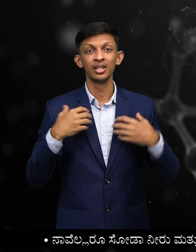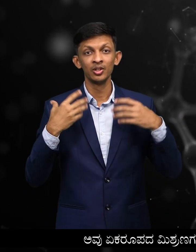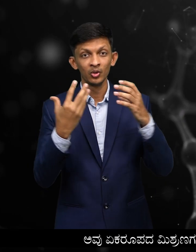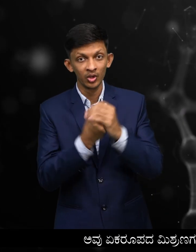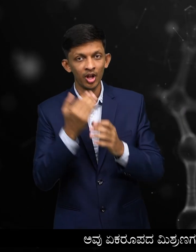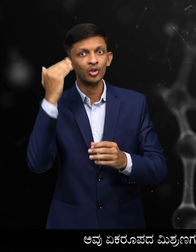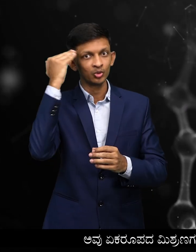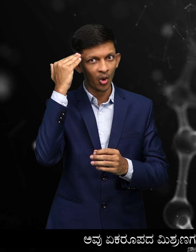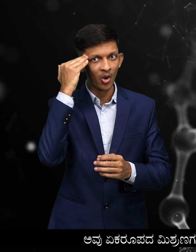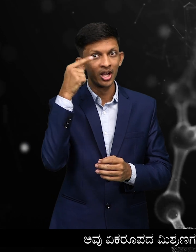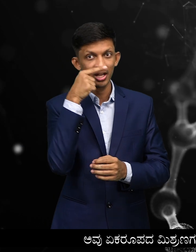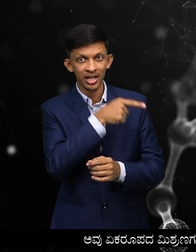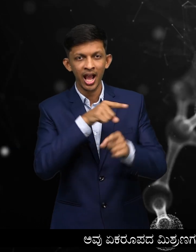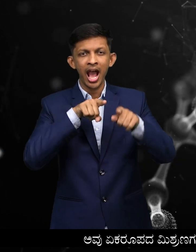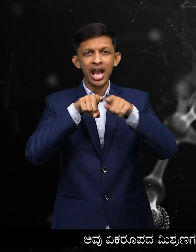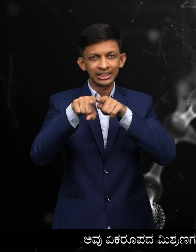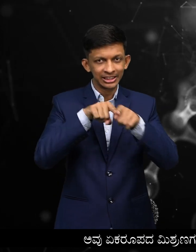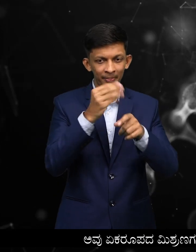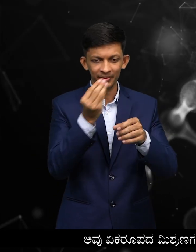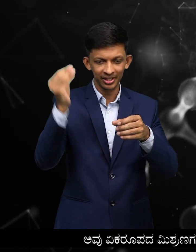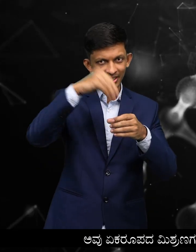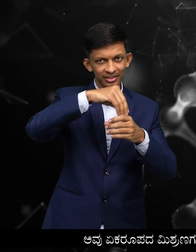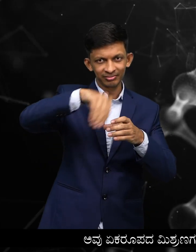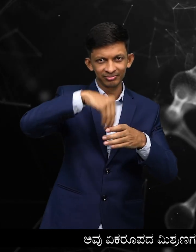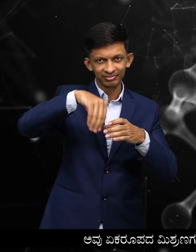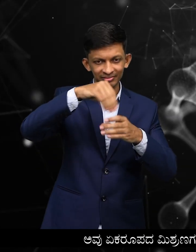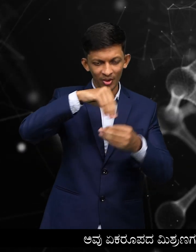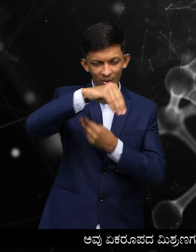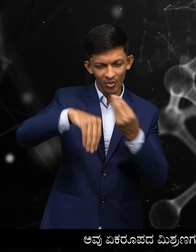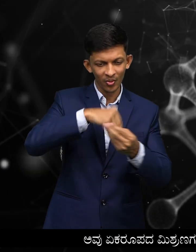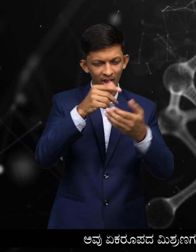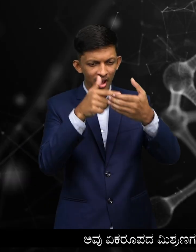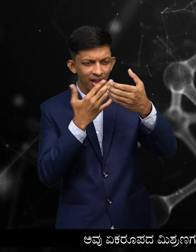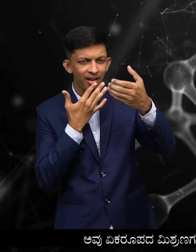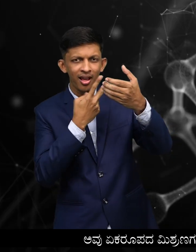ಅವು ಏಕರೂಪದ ಮಿಶ್ರಣಗಳ ಉದಾಹರಣೆಗಳಾಗಿವೆ ಎಂದು ನಮಗೆ ತಿಳಿದಿವೆ.